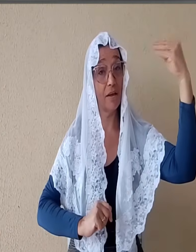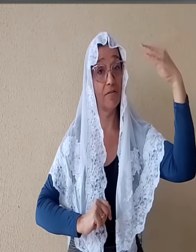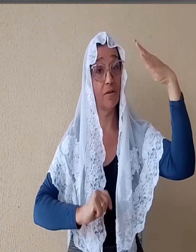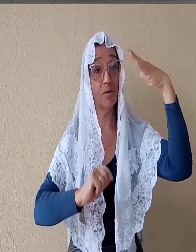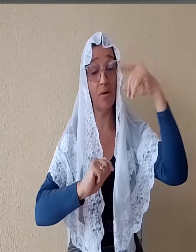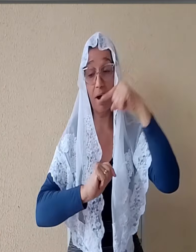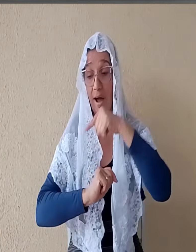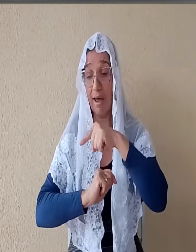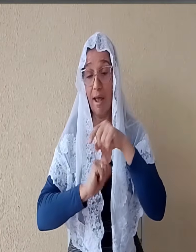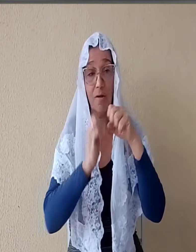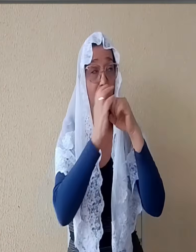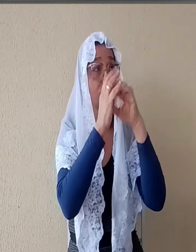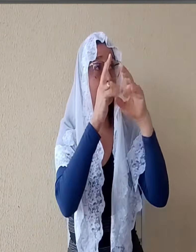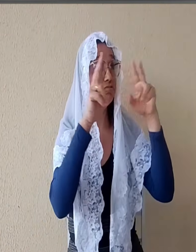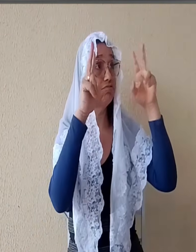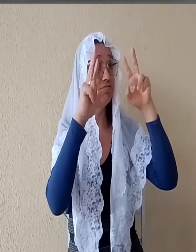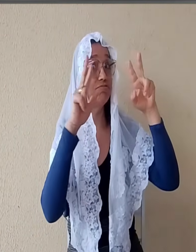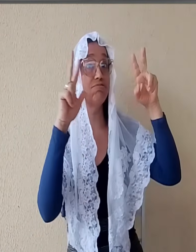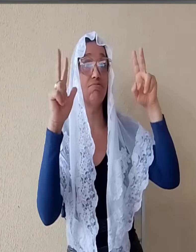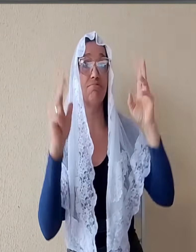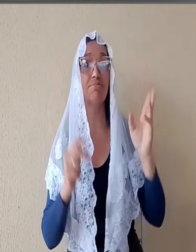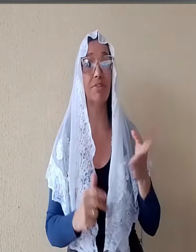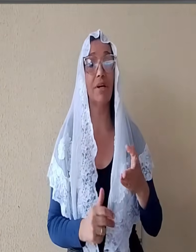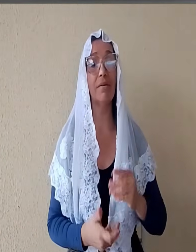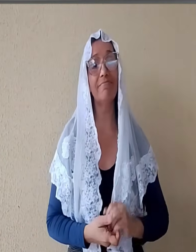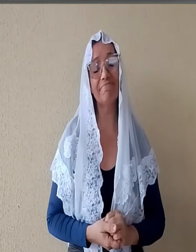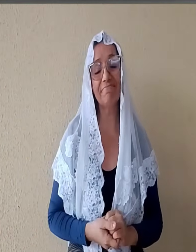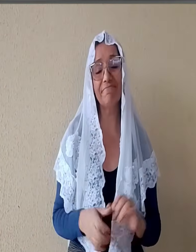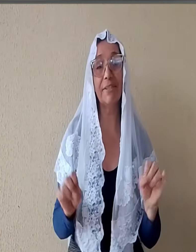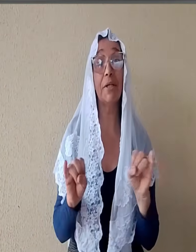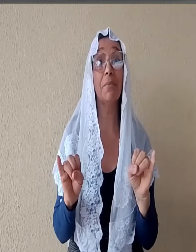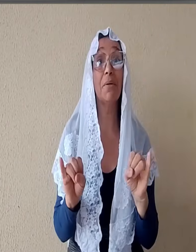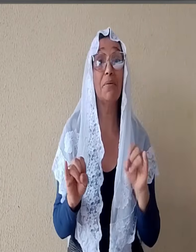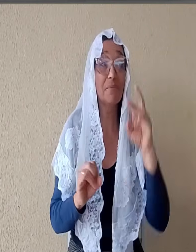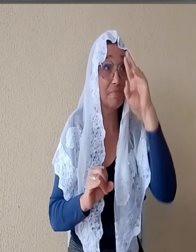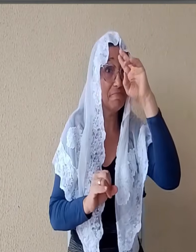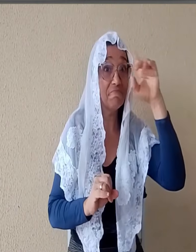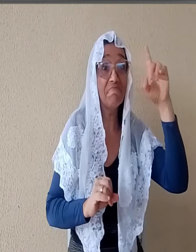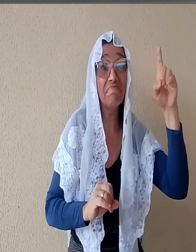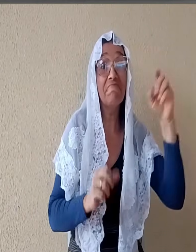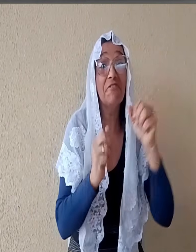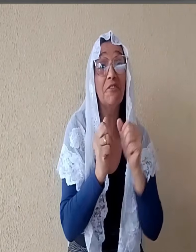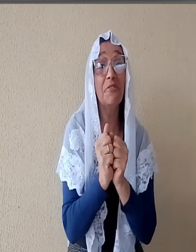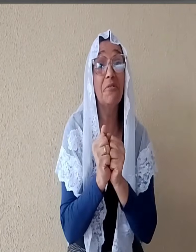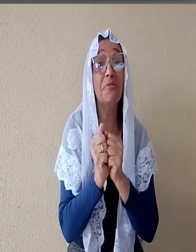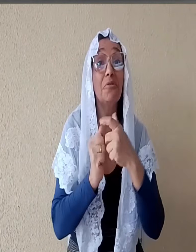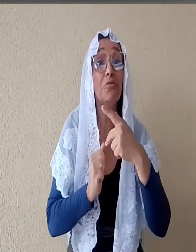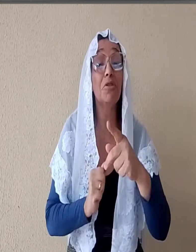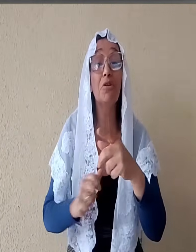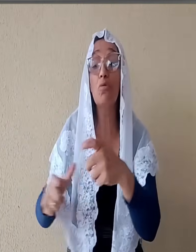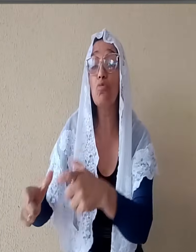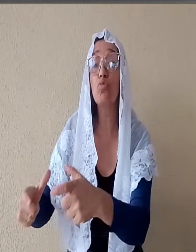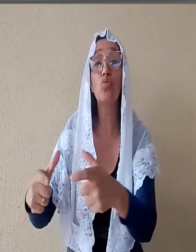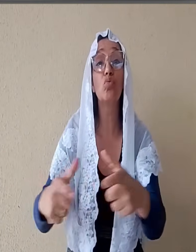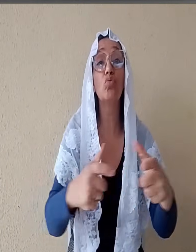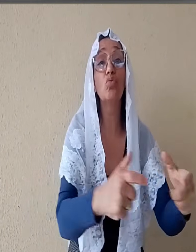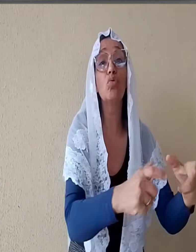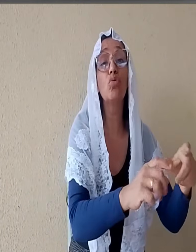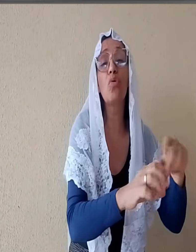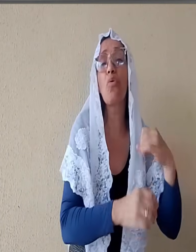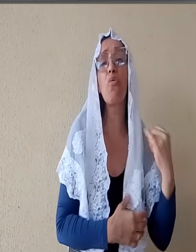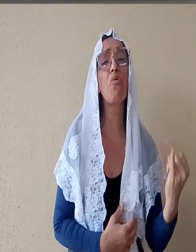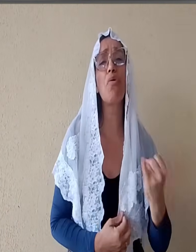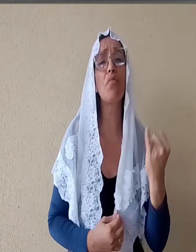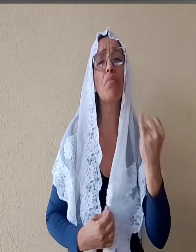humilde, seja homem e mulher de Deus. Que a guerra que você passar, Deus vai estar sempre na